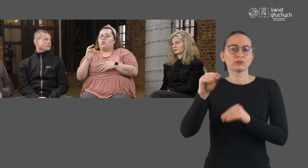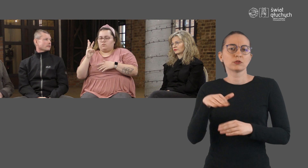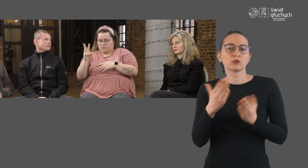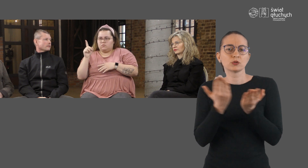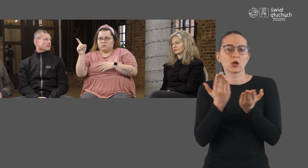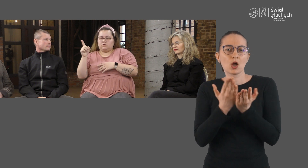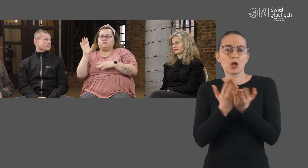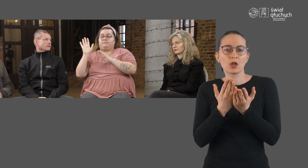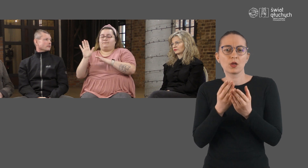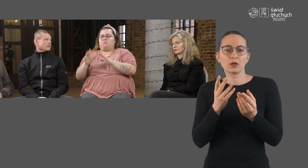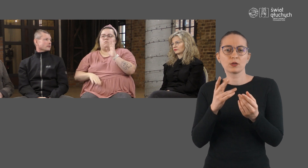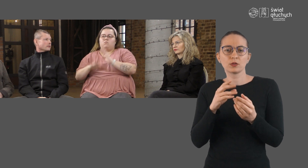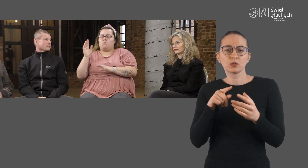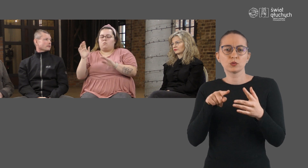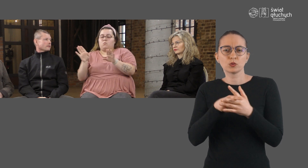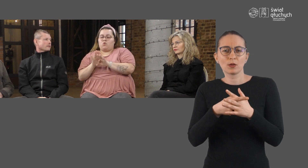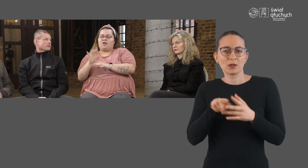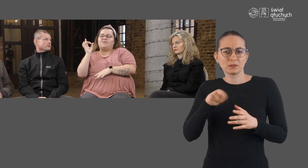szkołę w Śródborowie.